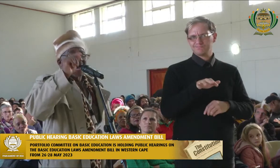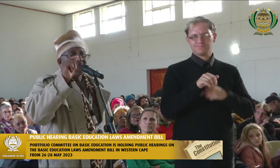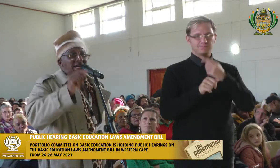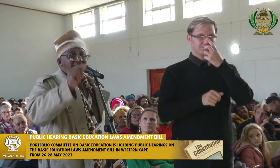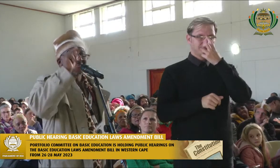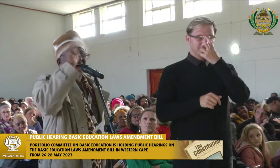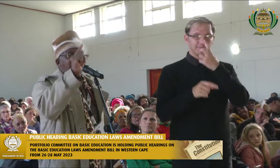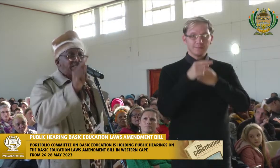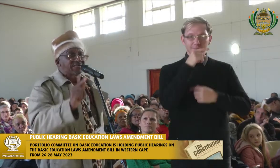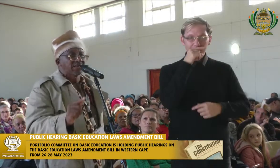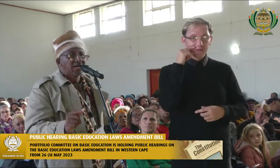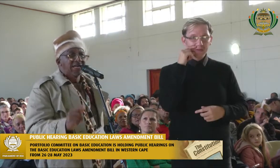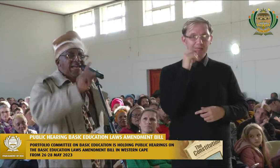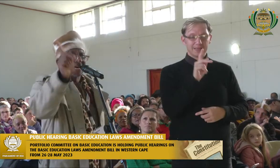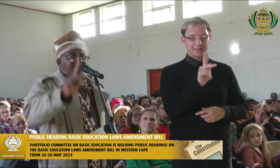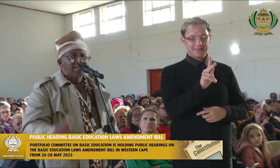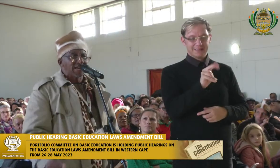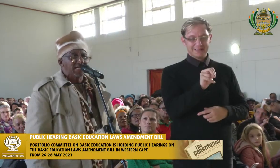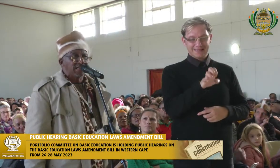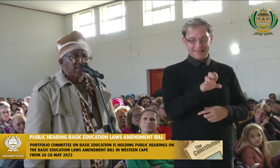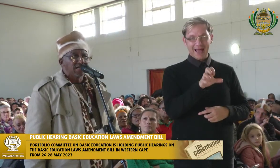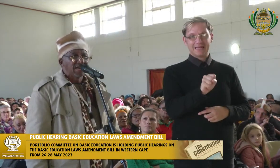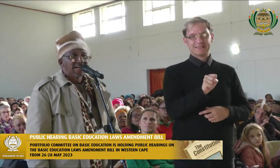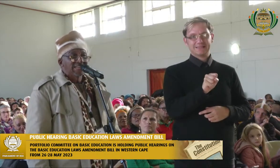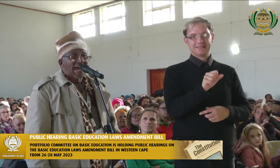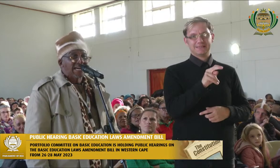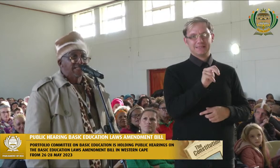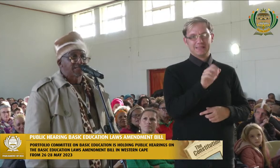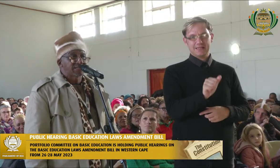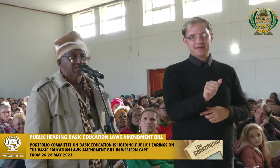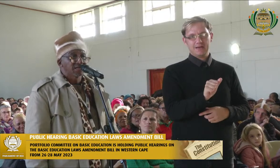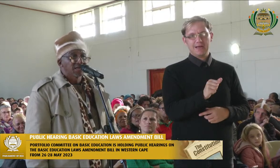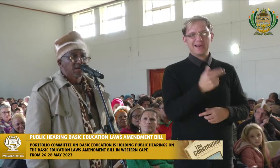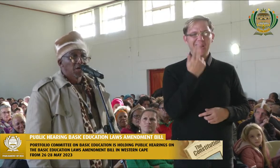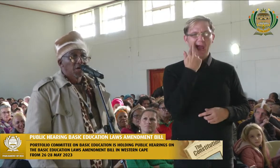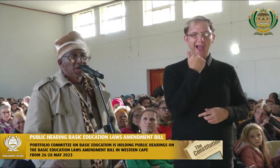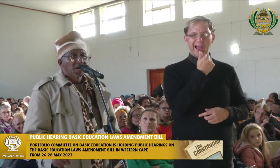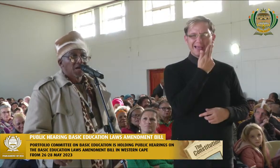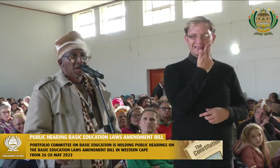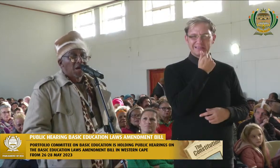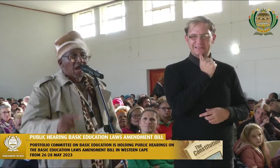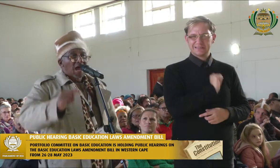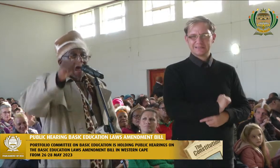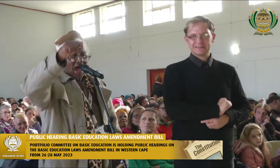Nysna se naam is Nys. Nie Nysna nie. Nys.